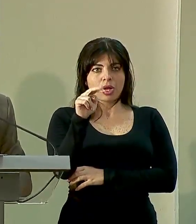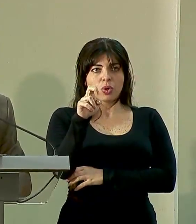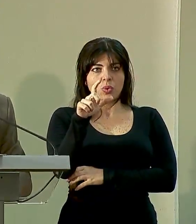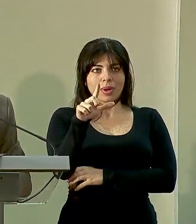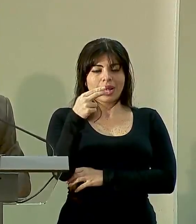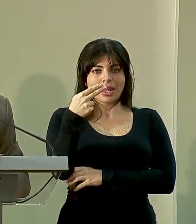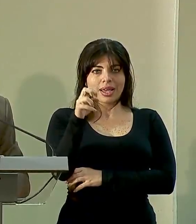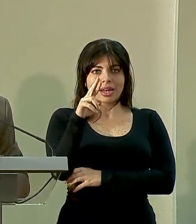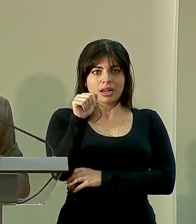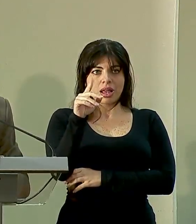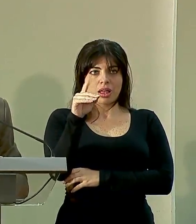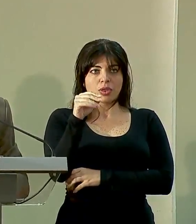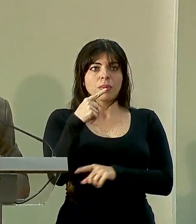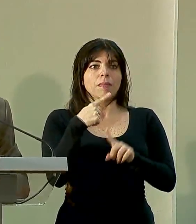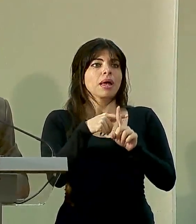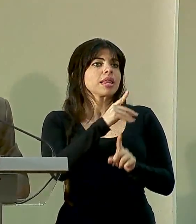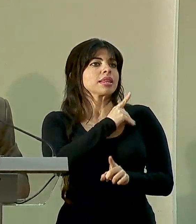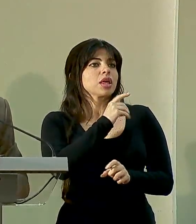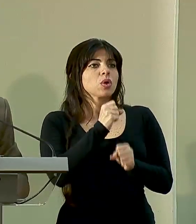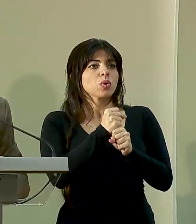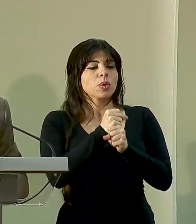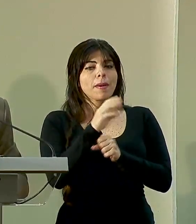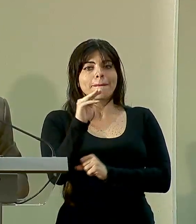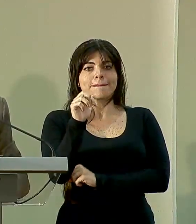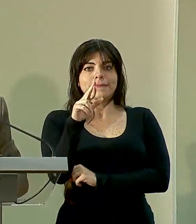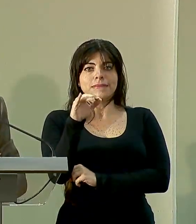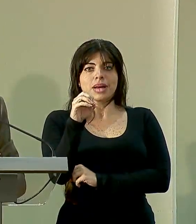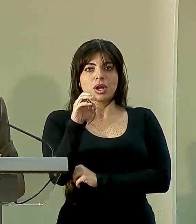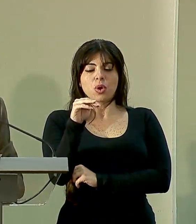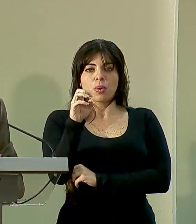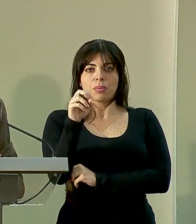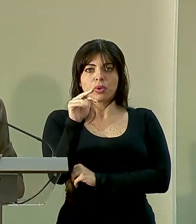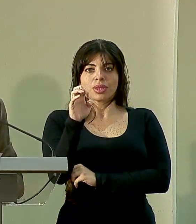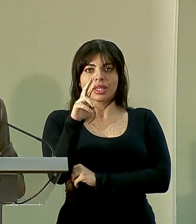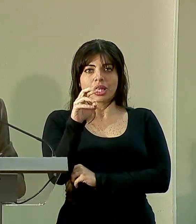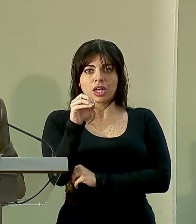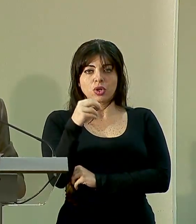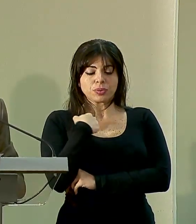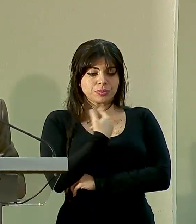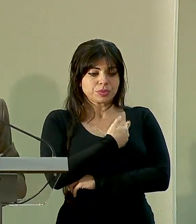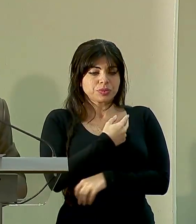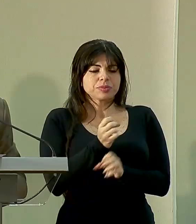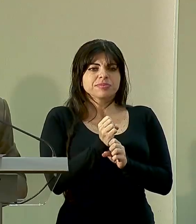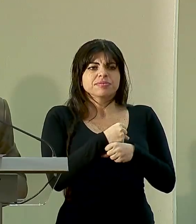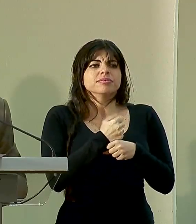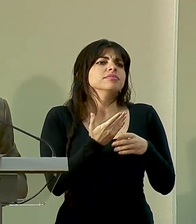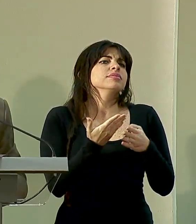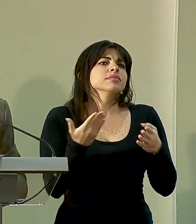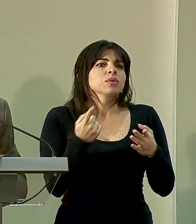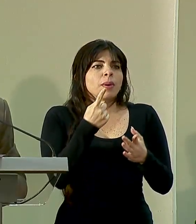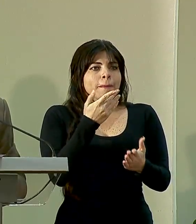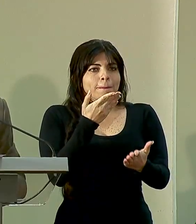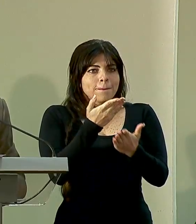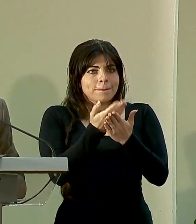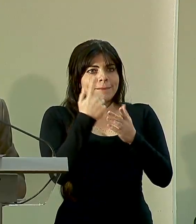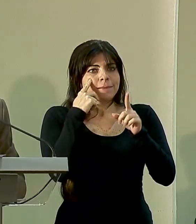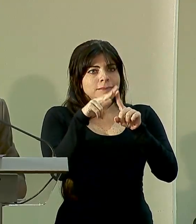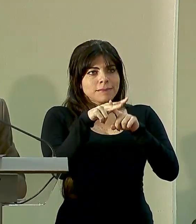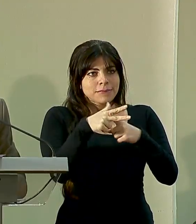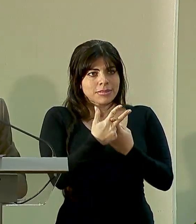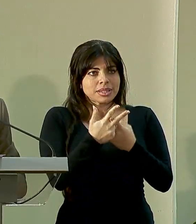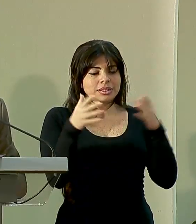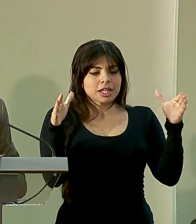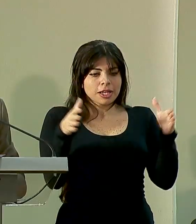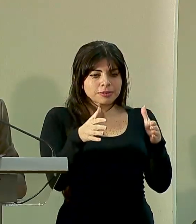Hernando, y su director ejecutivo, don Mario Montero, hicimos una propuesta para iniciar una mesa